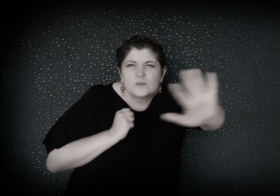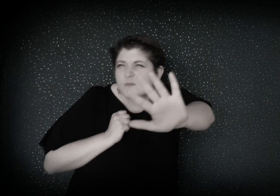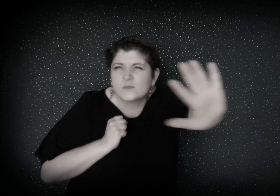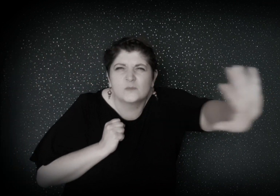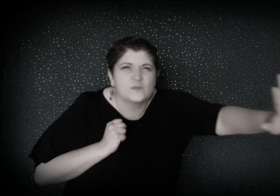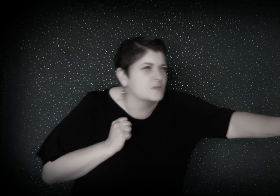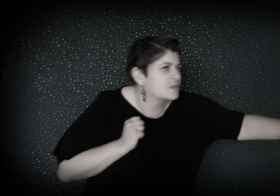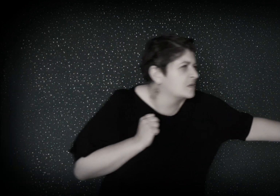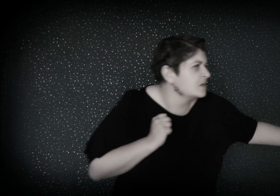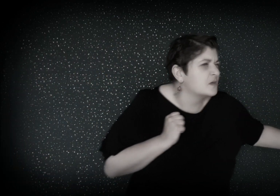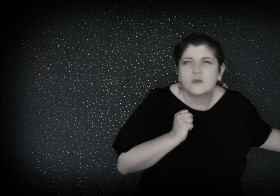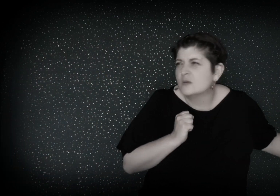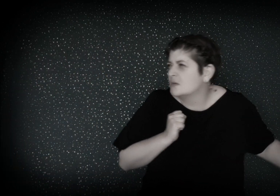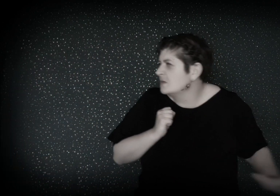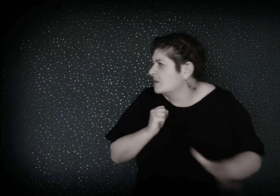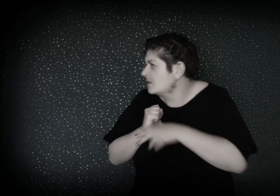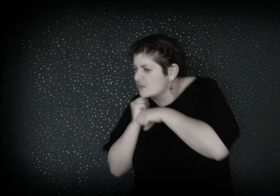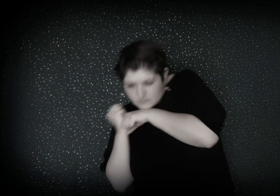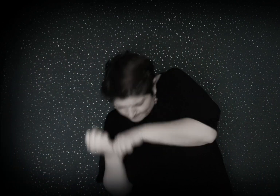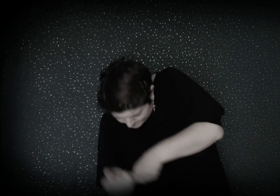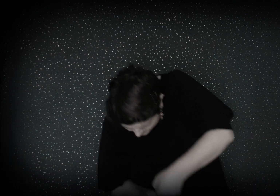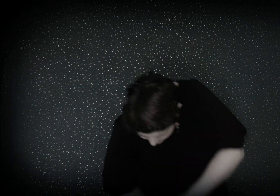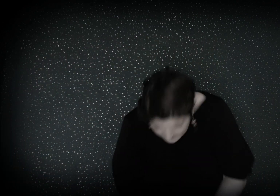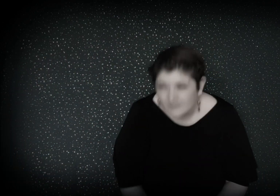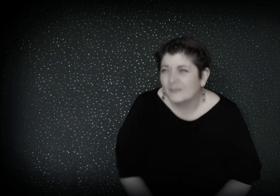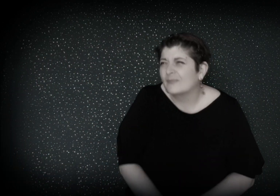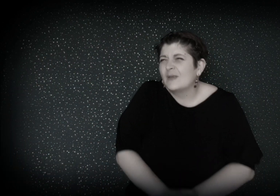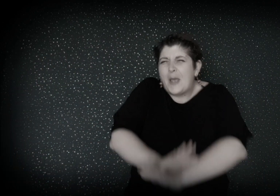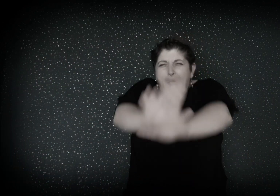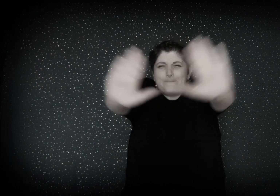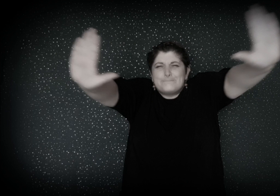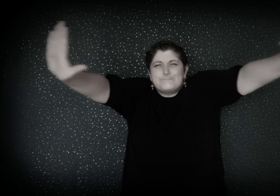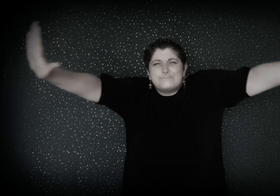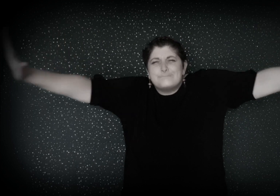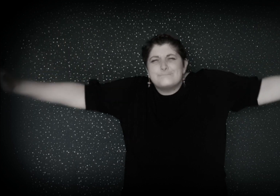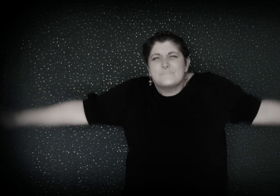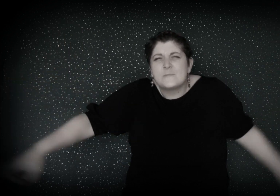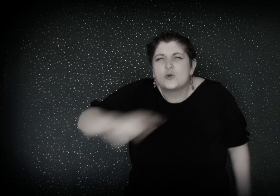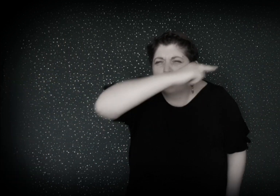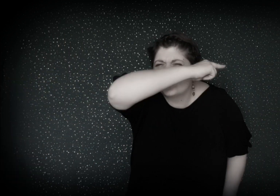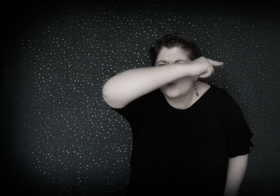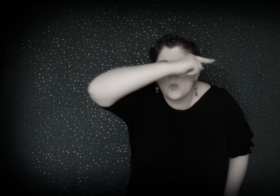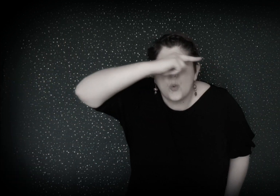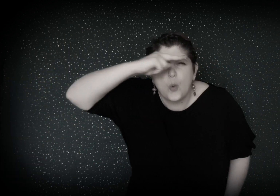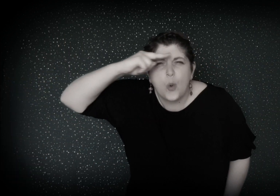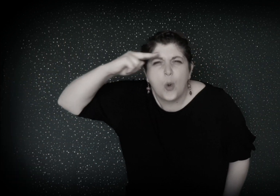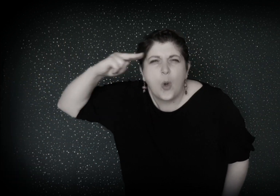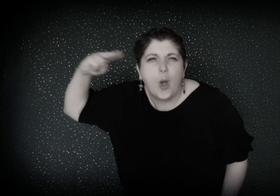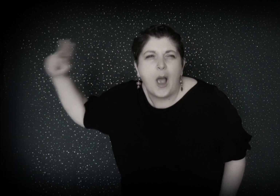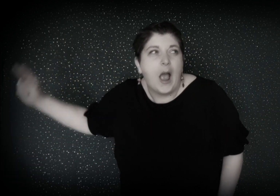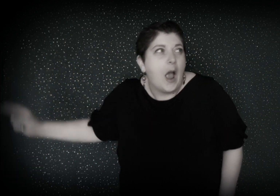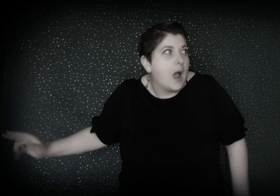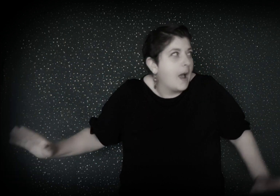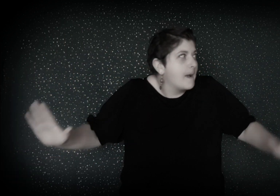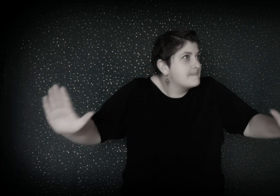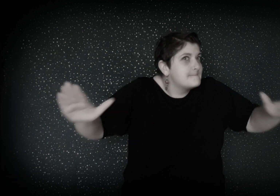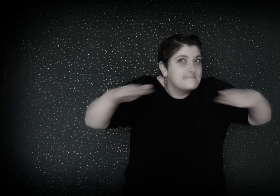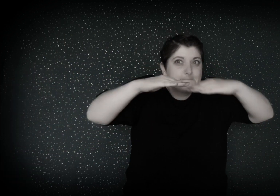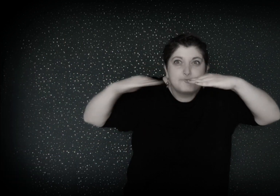De l'autre côté du trou noir, elle arriva dans un vide sombre et très, très